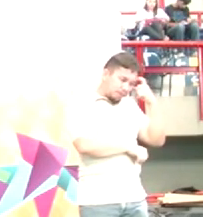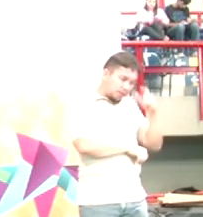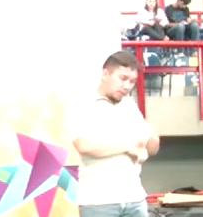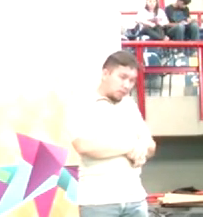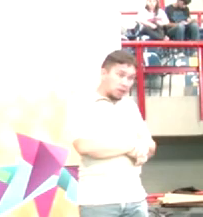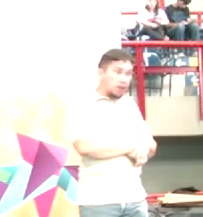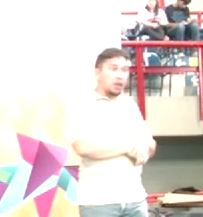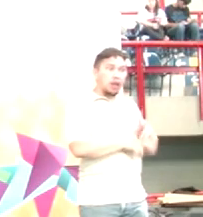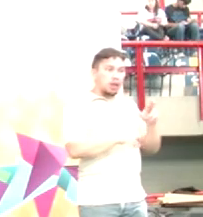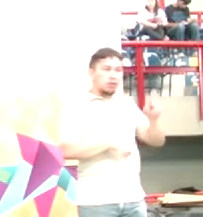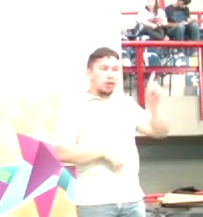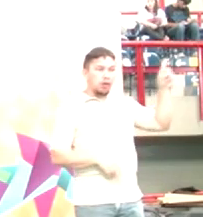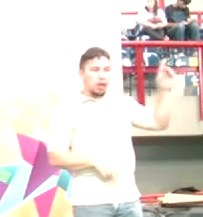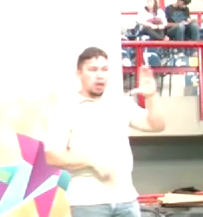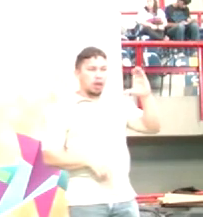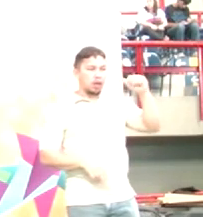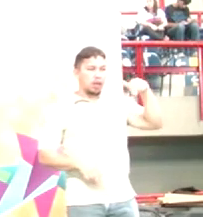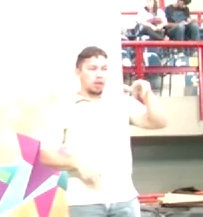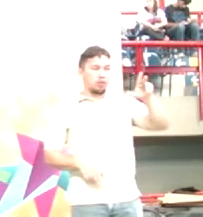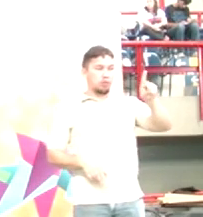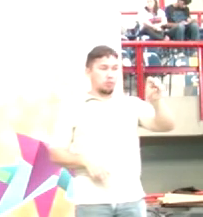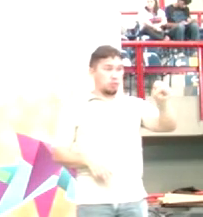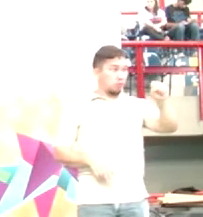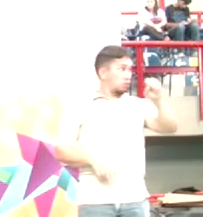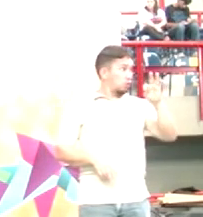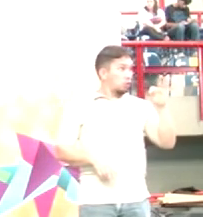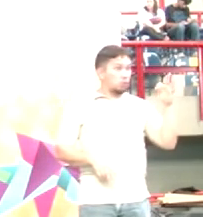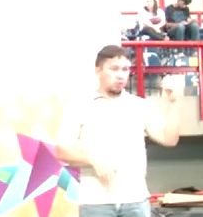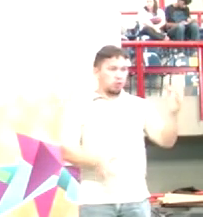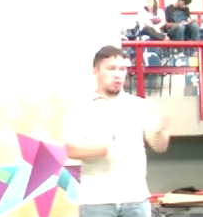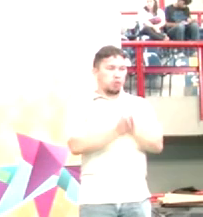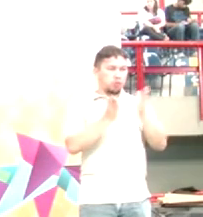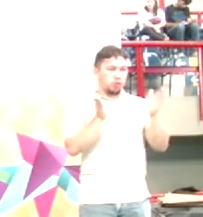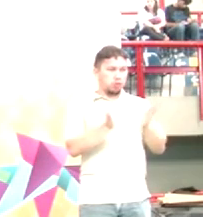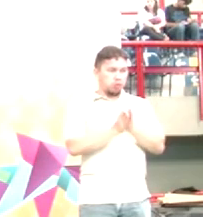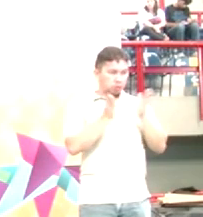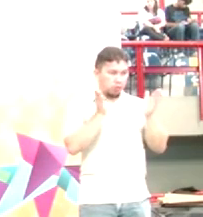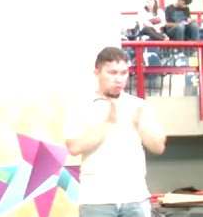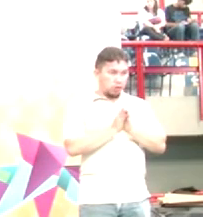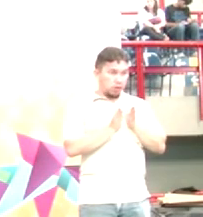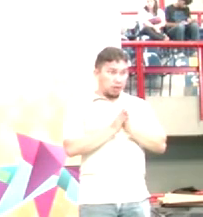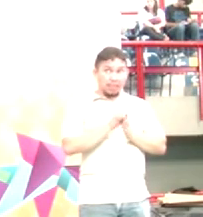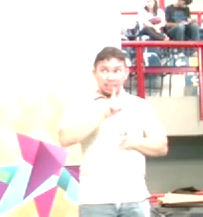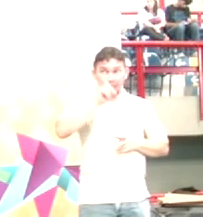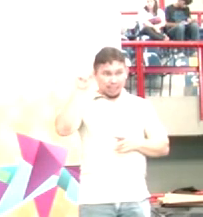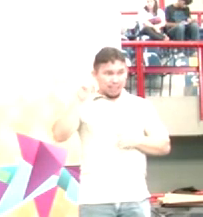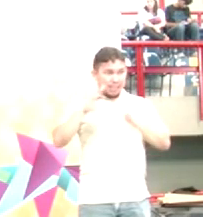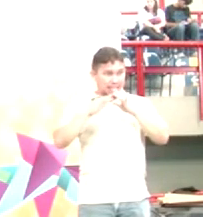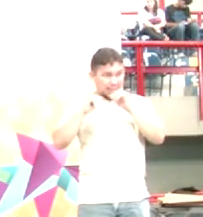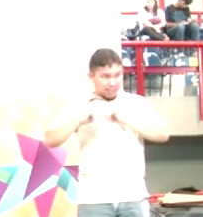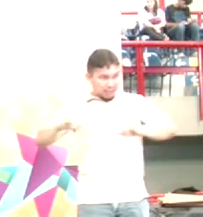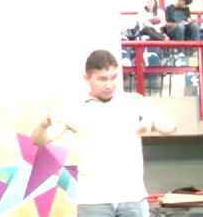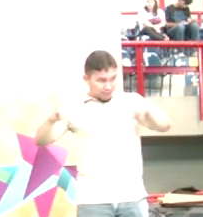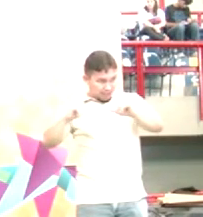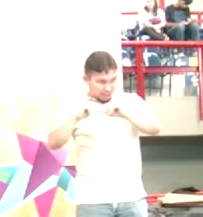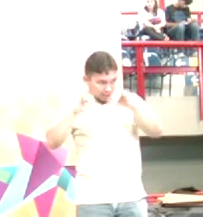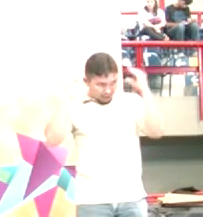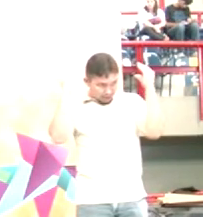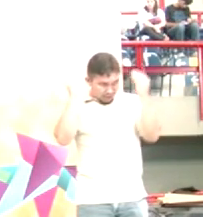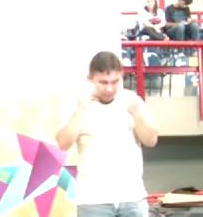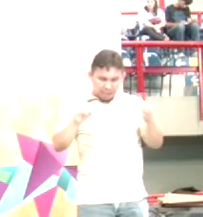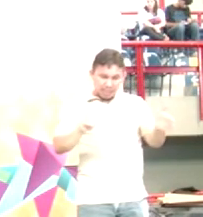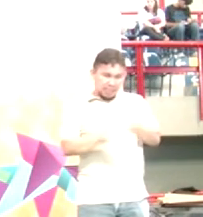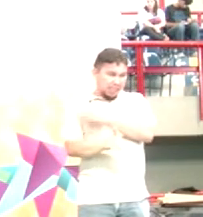em Canudos, todos os pobres que nas fazendas do Nordeste